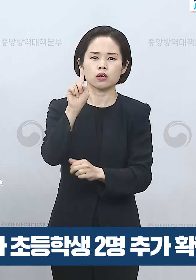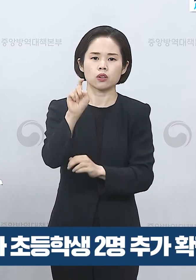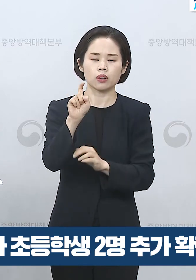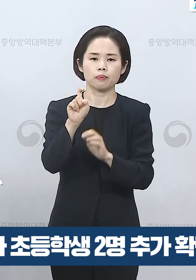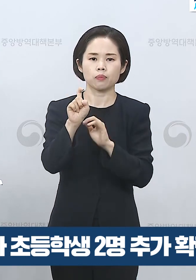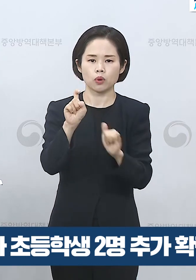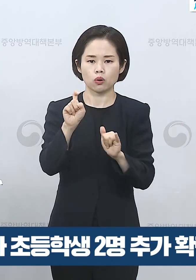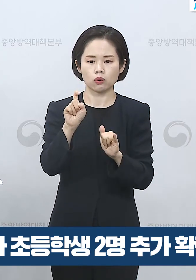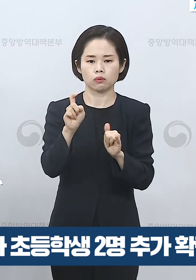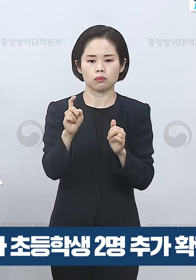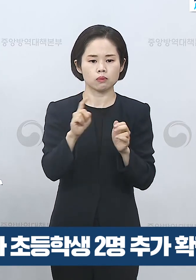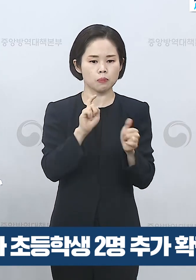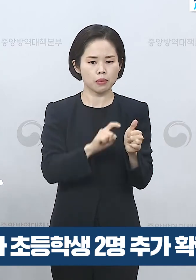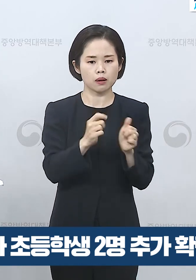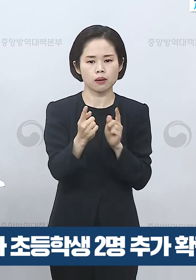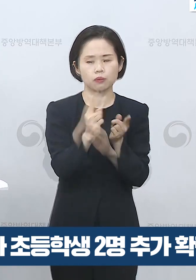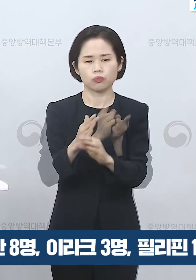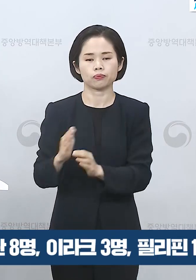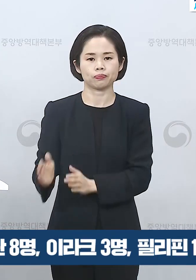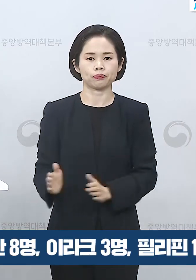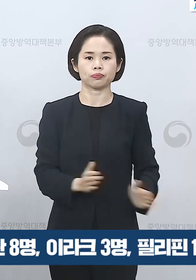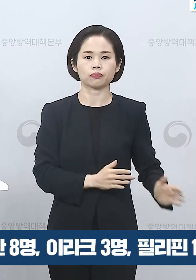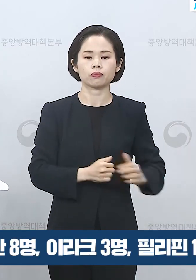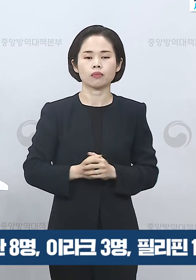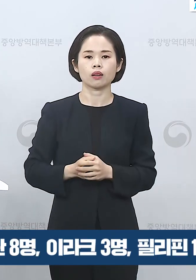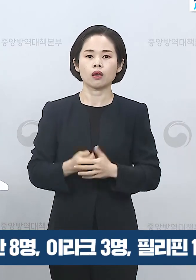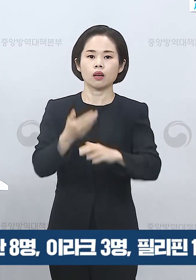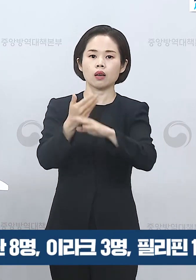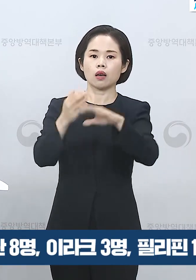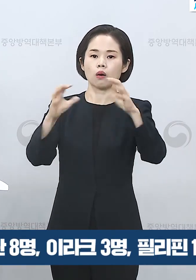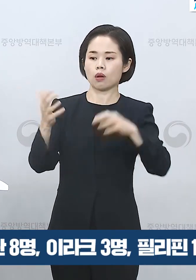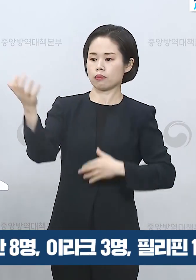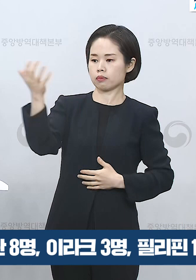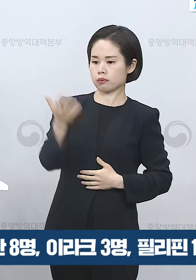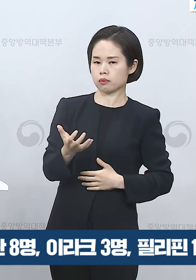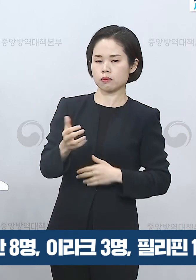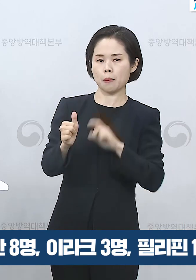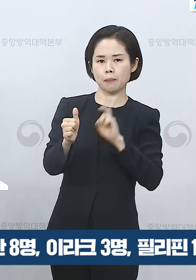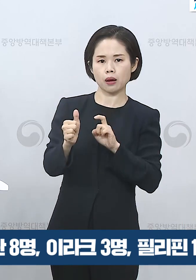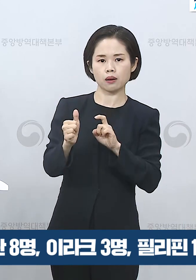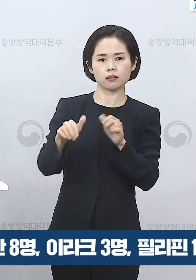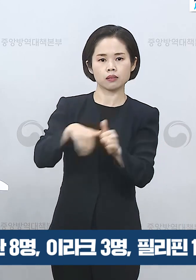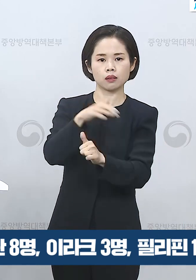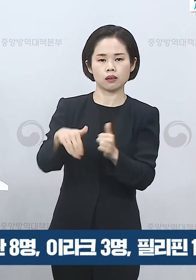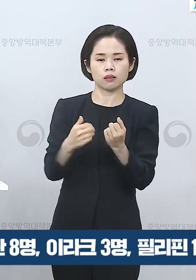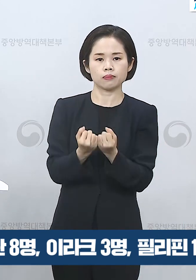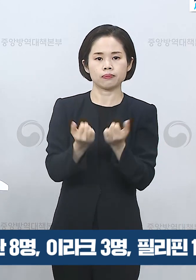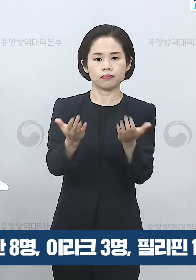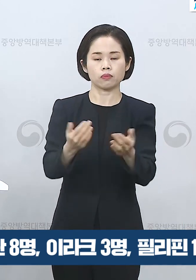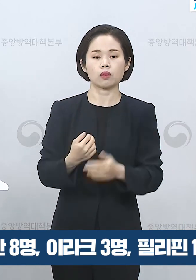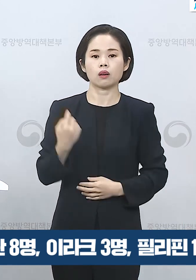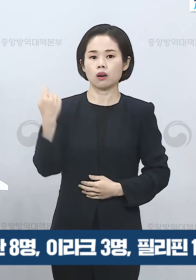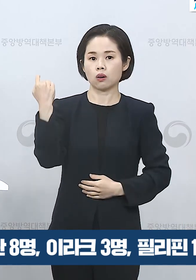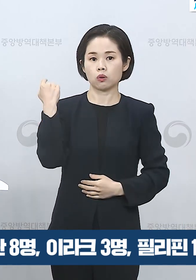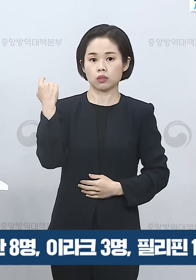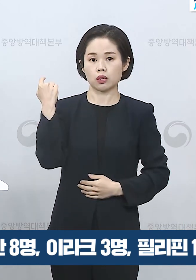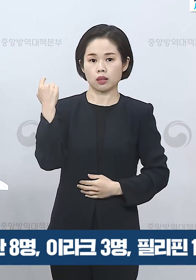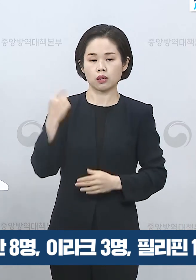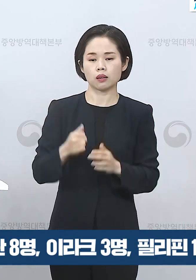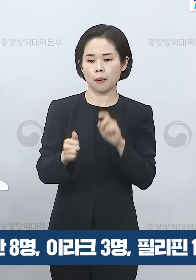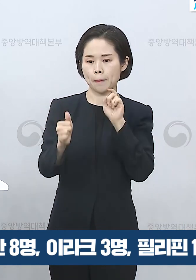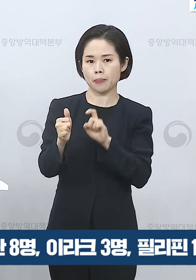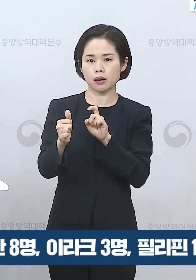추가 조사가 진행 중에 있습니다. 해외 입국자 현황을 말씀드리겠습니다. 어제 확진된 해외